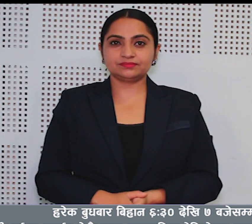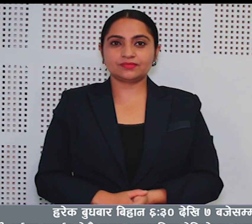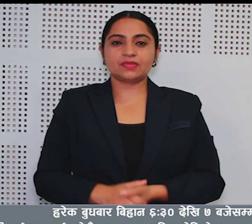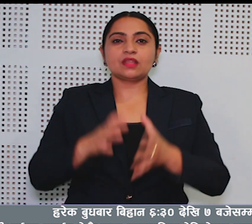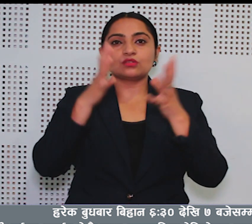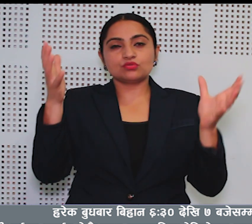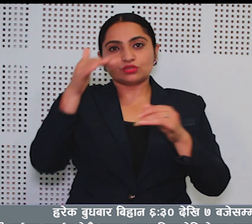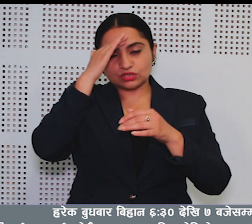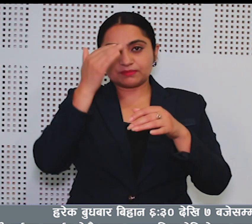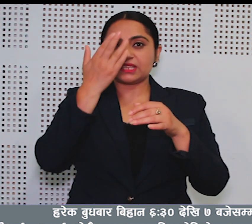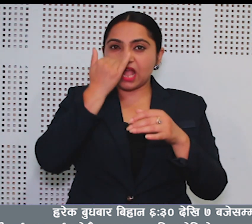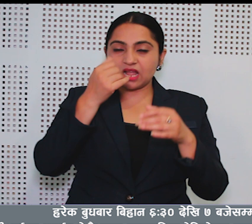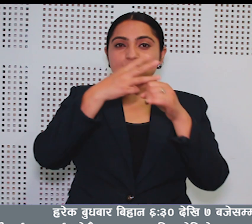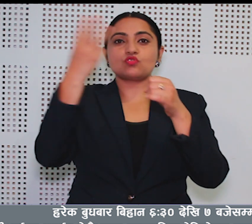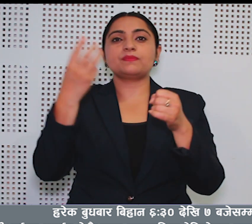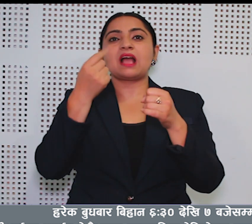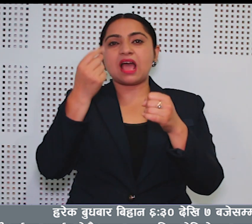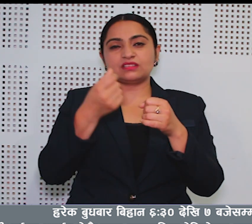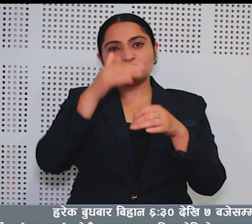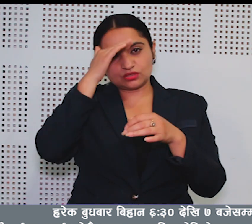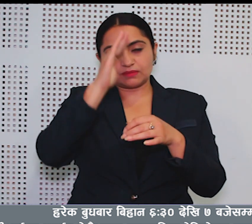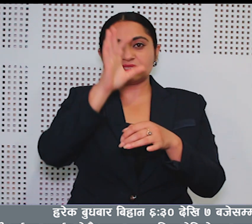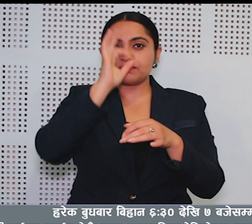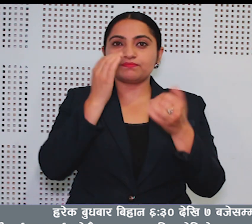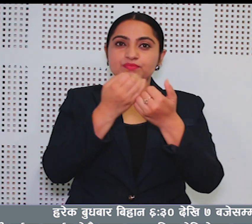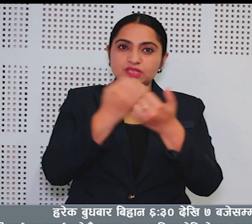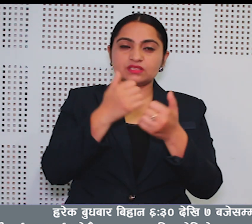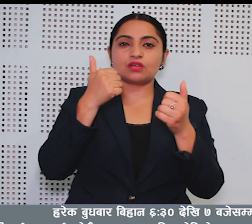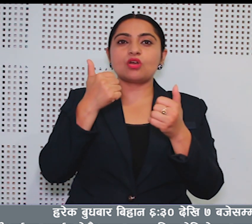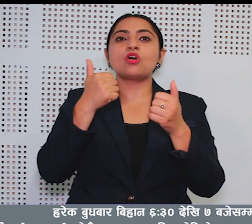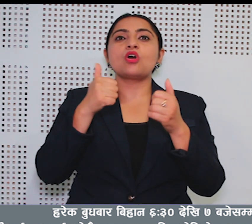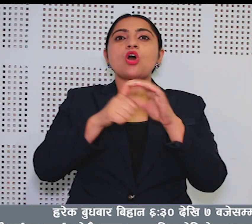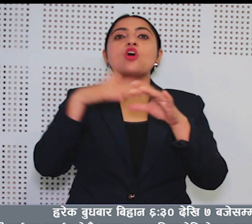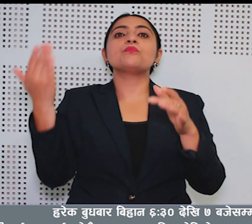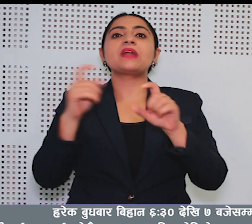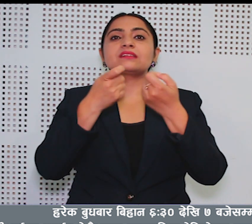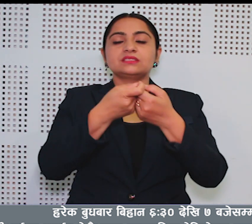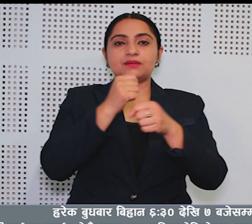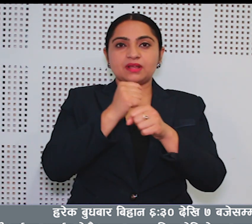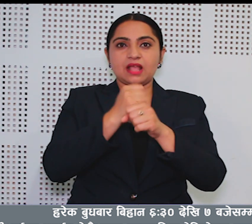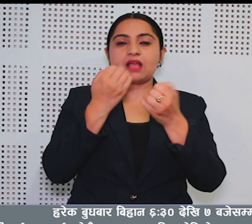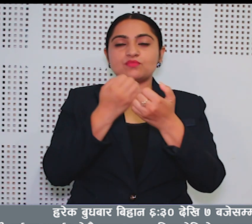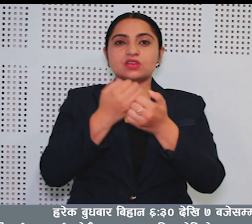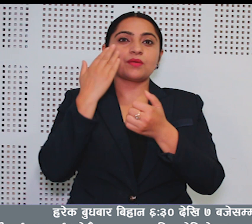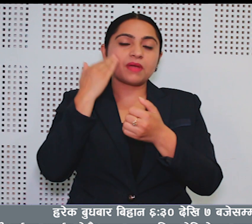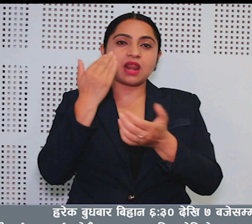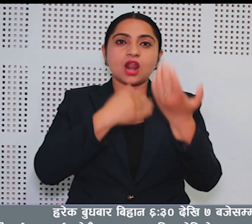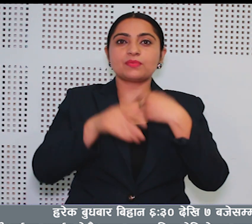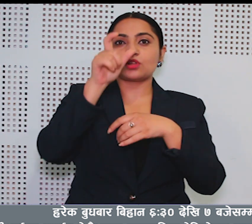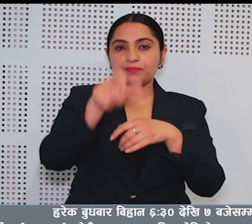महामारीका कारण उत्पन्न आर्थिक कठिनाइले विशेष गरी अनौपचारिक क्षेत्रमा काम गर्ने महिला र अपाङ्गता भएका व्यक्तिको जीविकोपार्जनमा